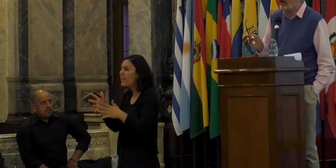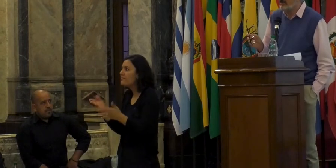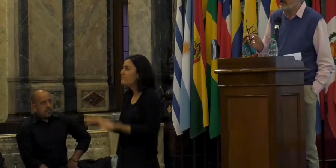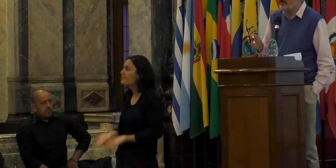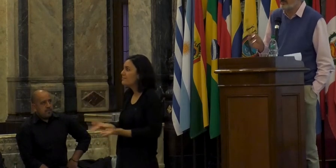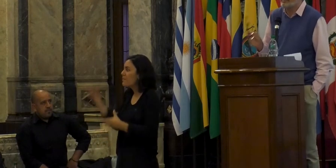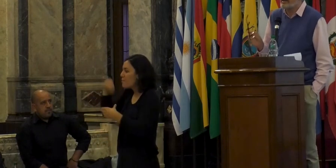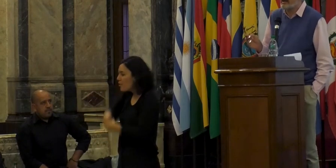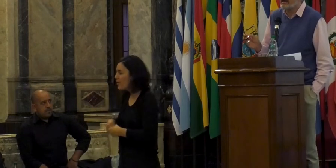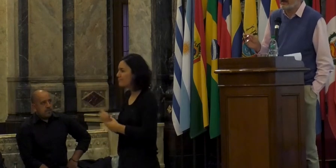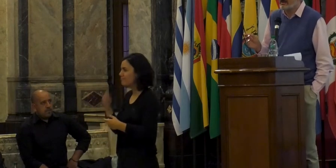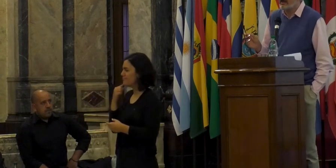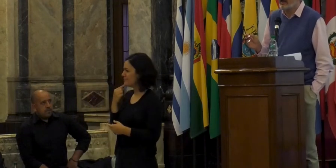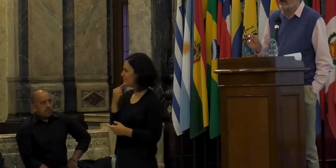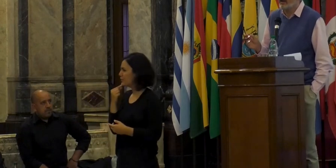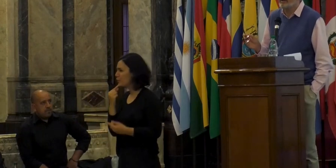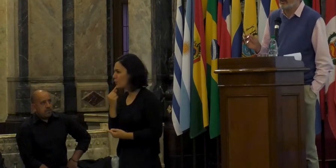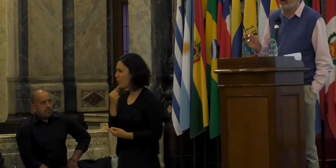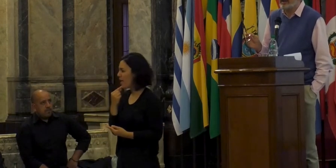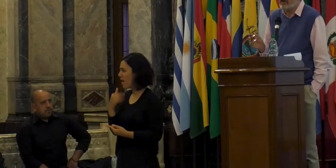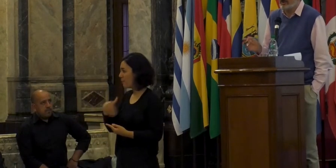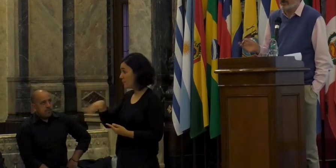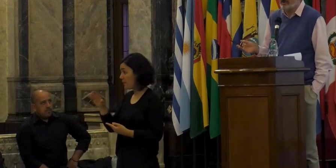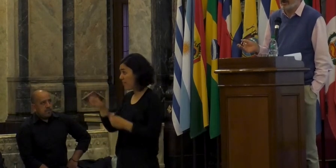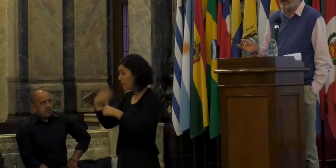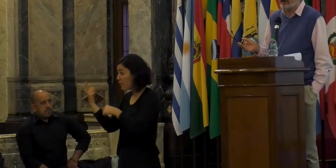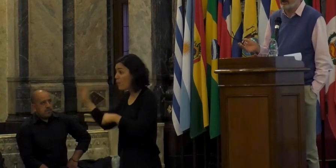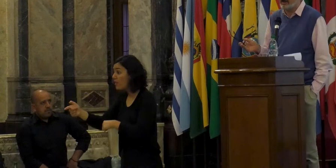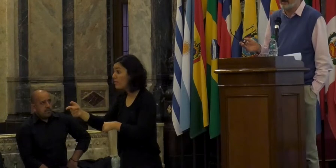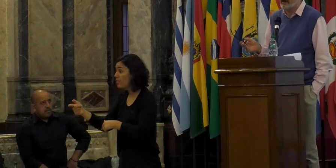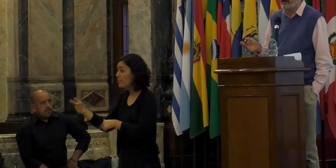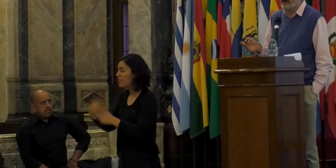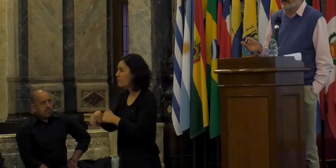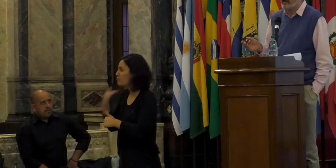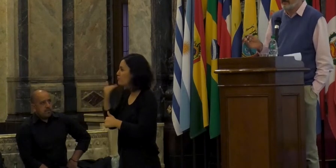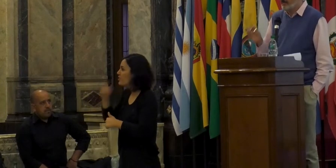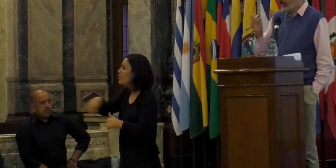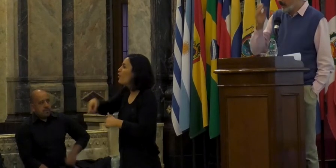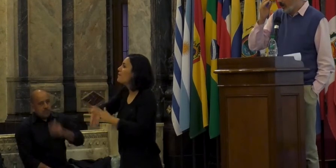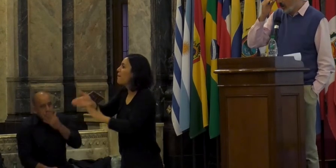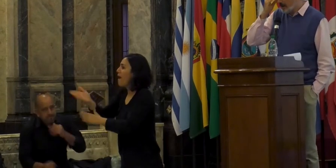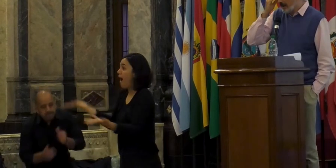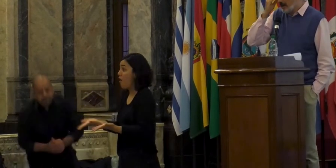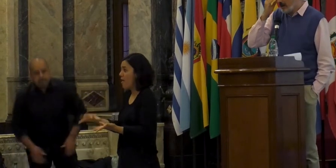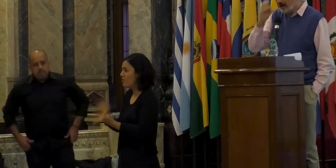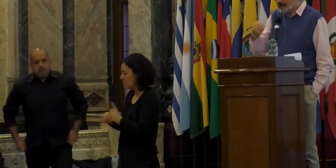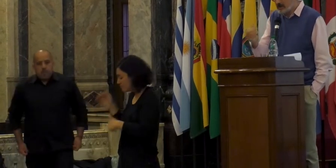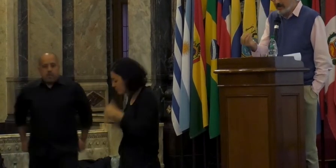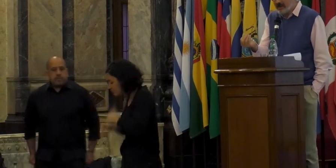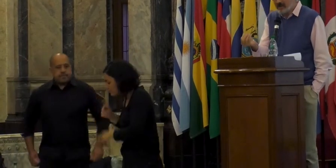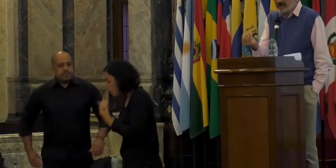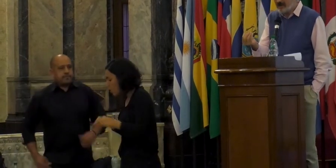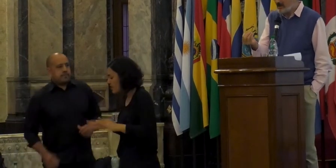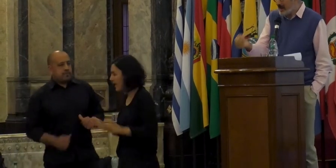cuando sospechas lo que te puede pasar, pero no sabes dónde vas? O sea,